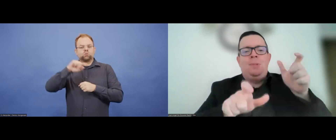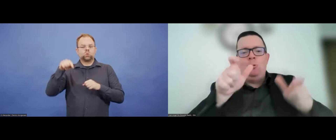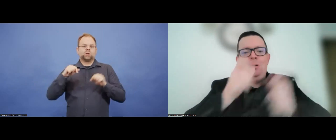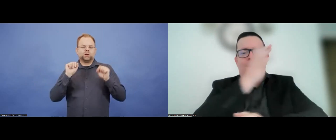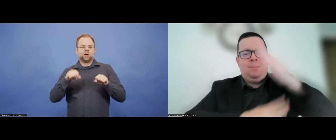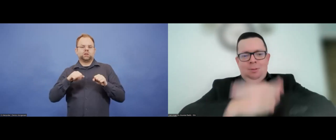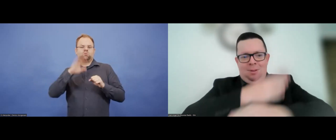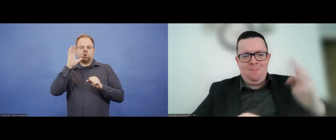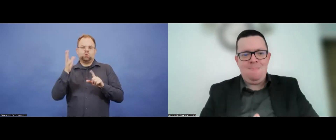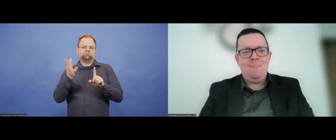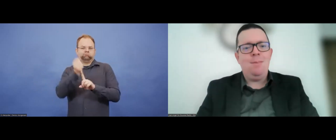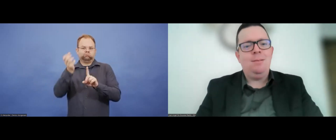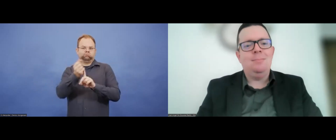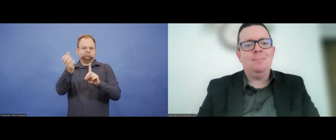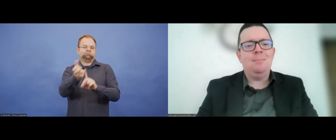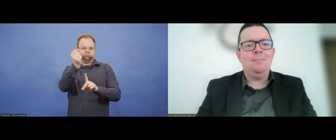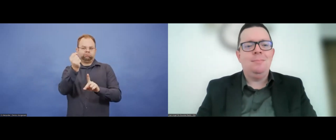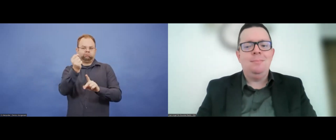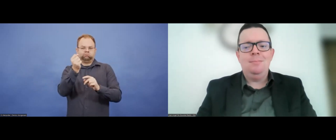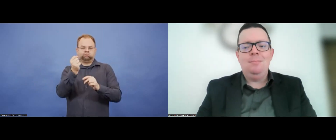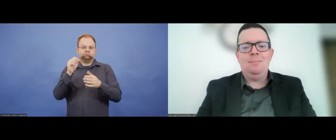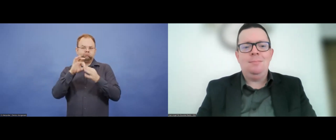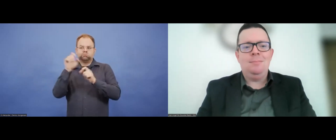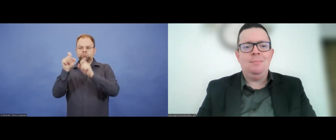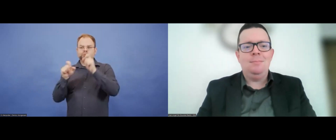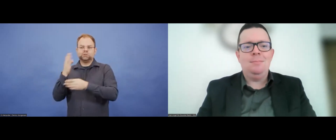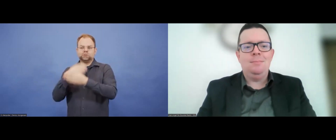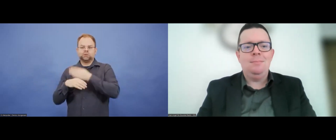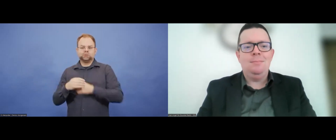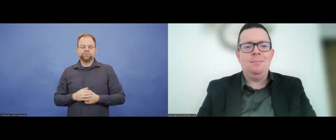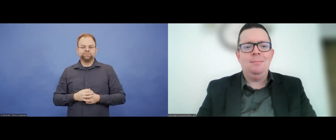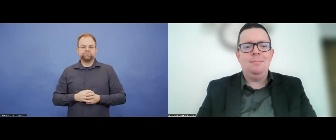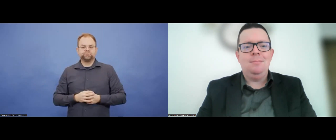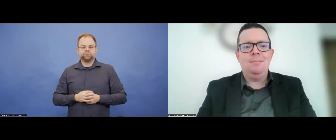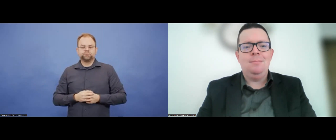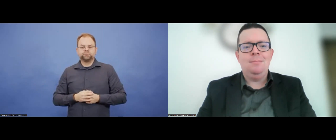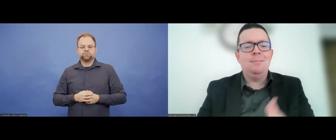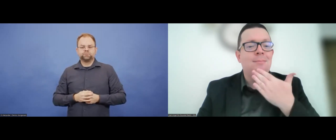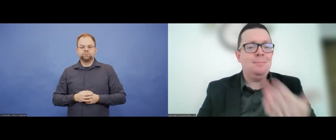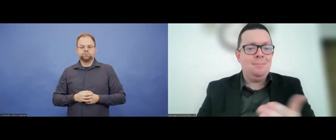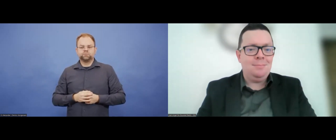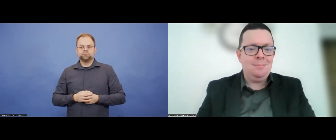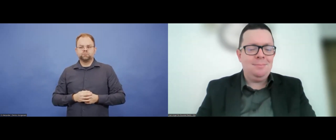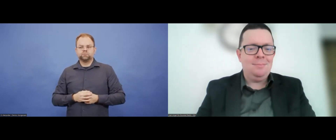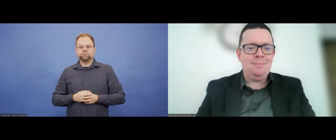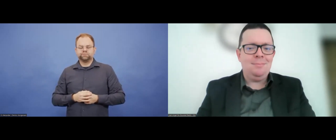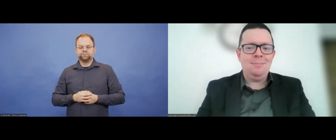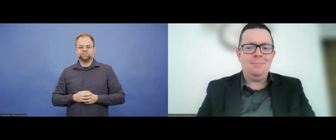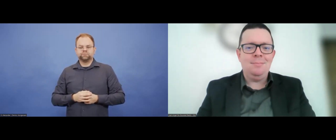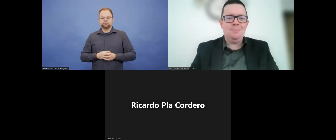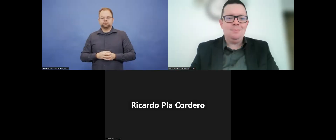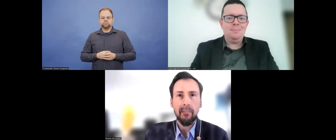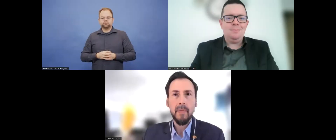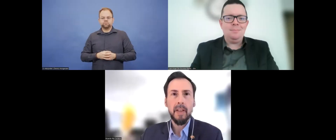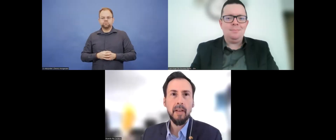que las personas con discapacidad puedan ser atendidas y también puedan participar de estos espacios sociales. Muchas